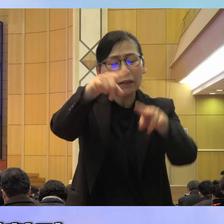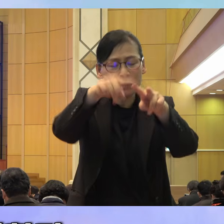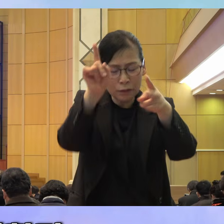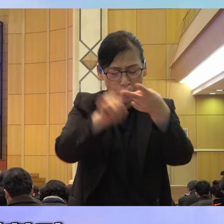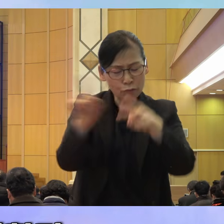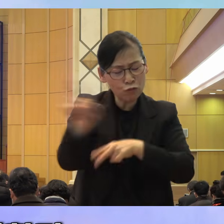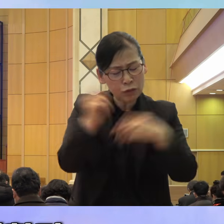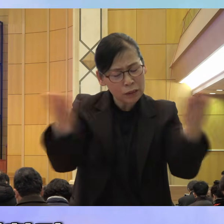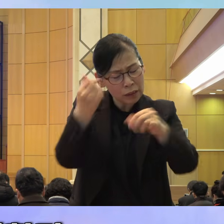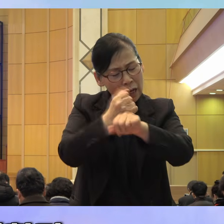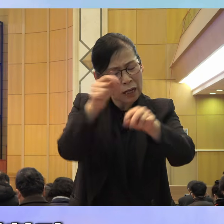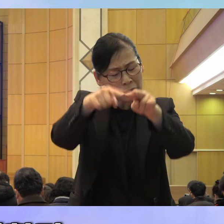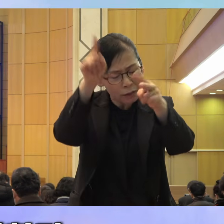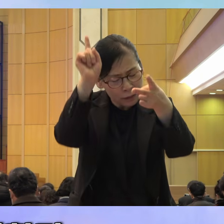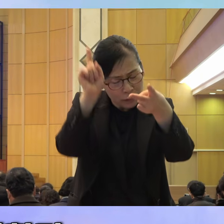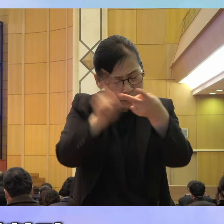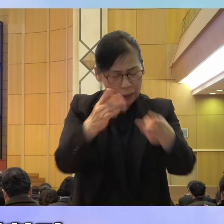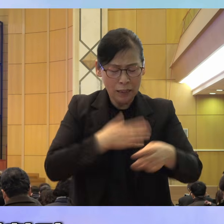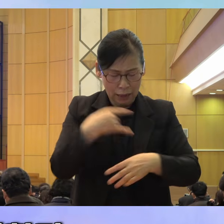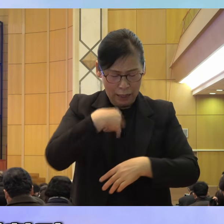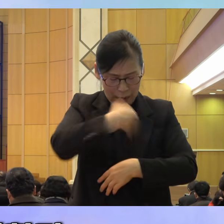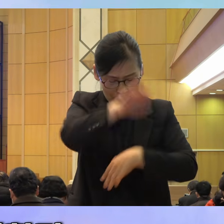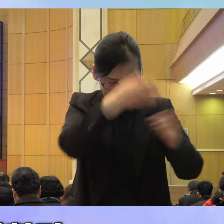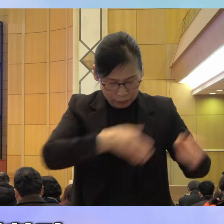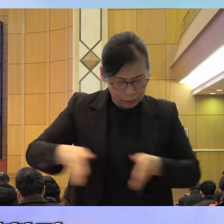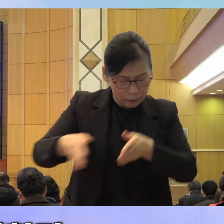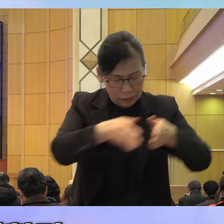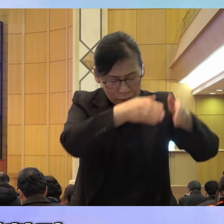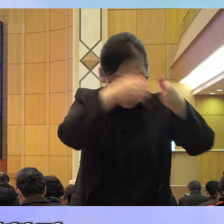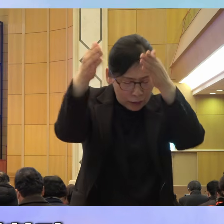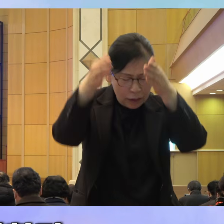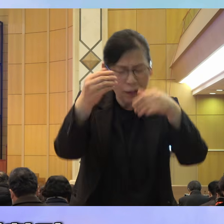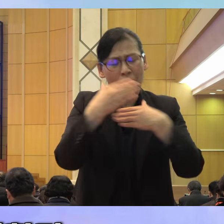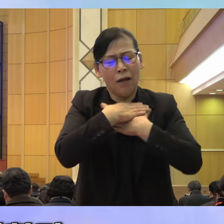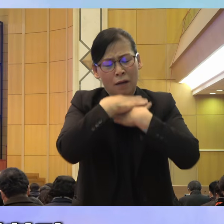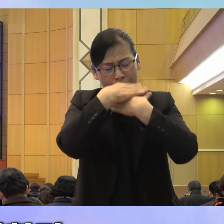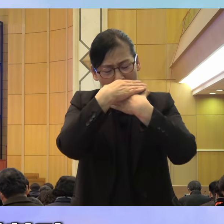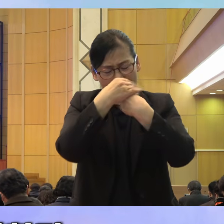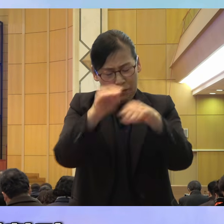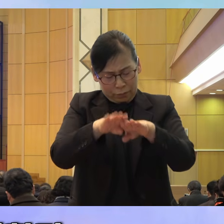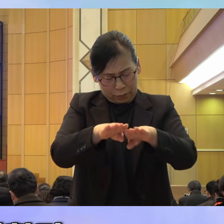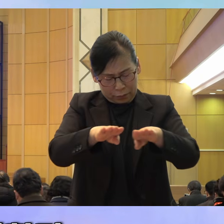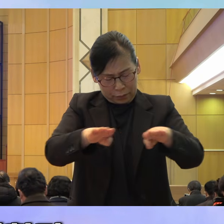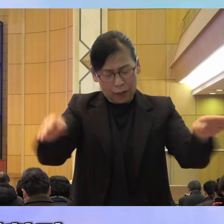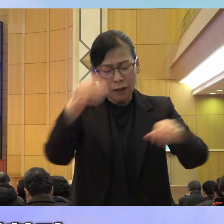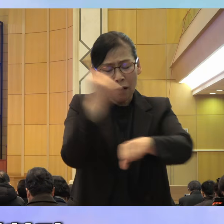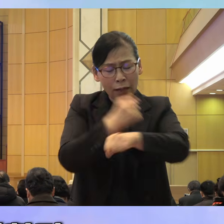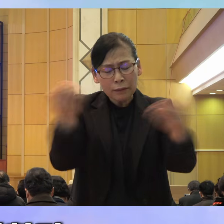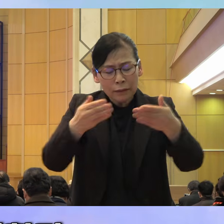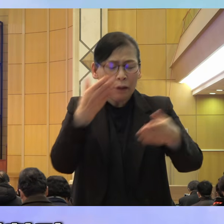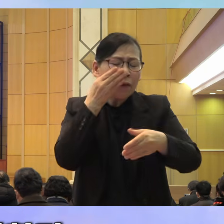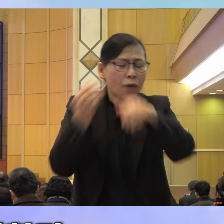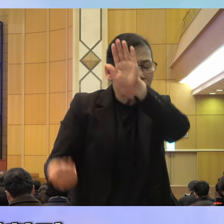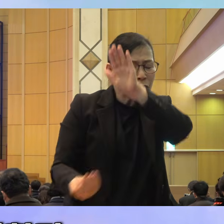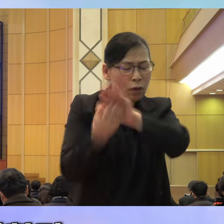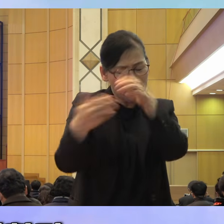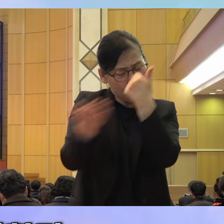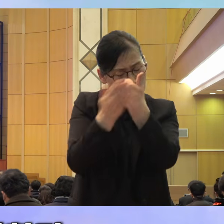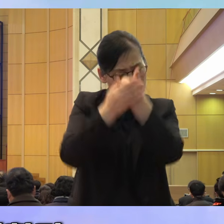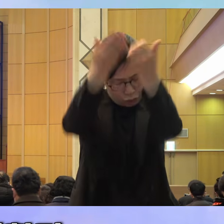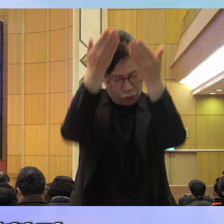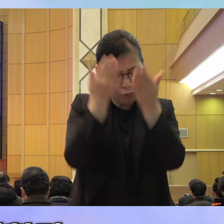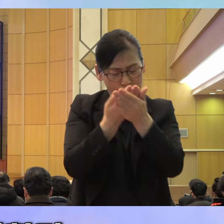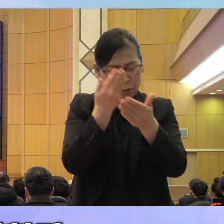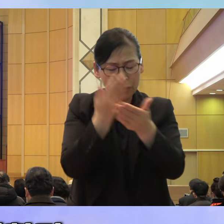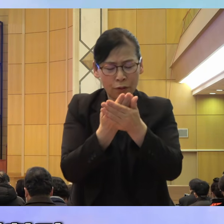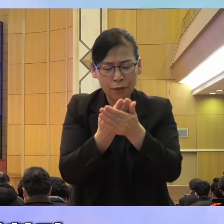가든지 무엇을 하든지 나의 가는 길이 평탄하고 하는 일마다 형통케